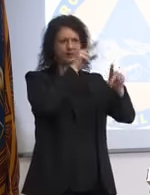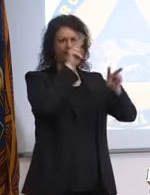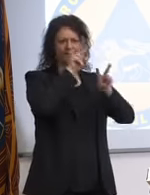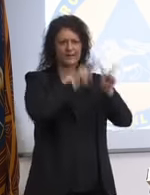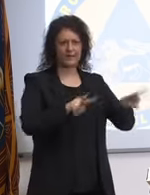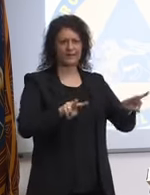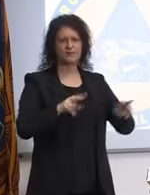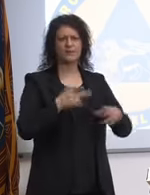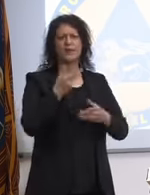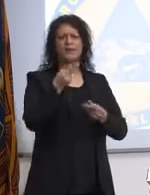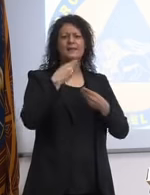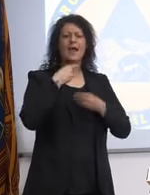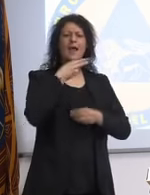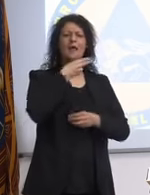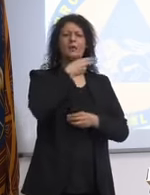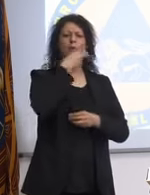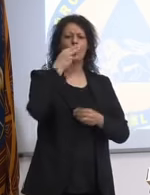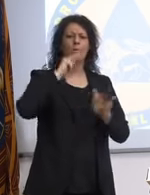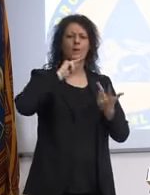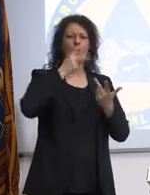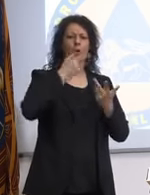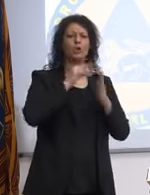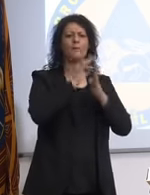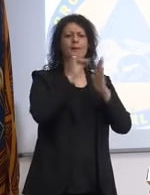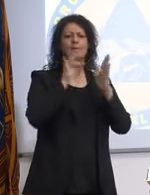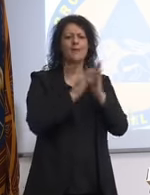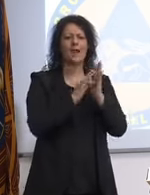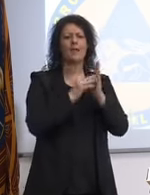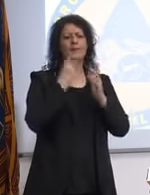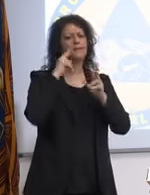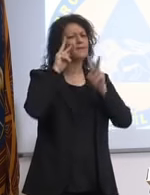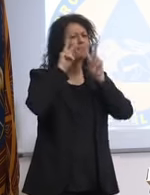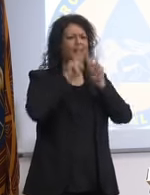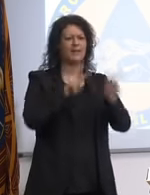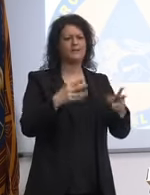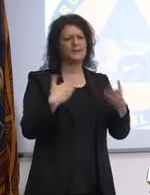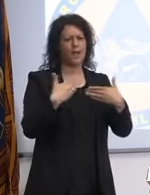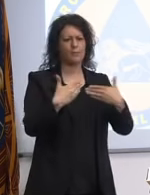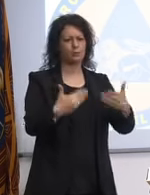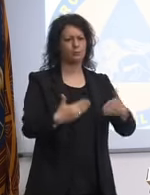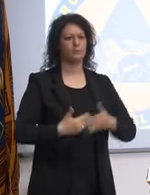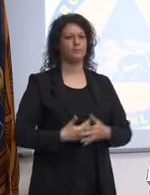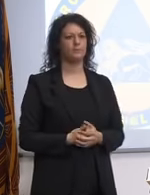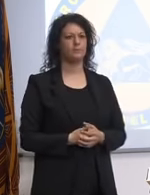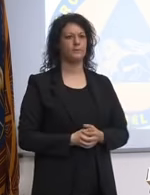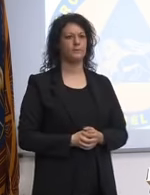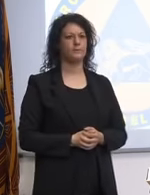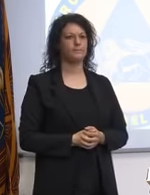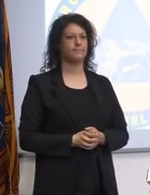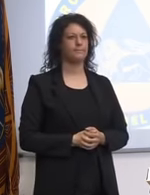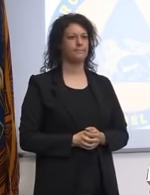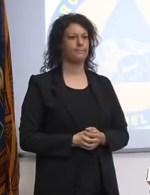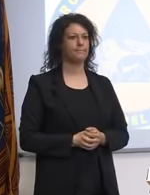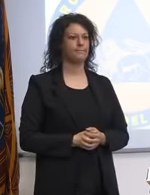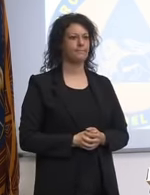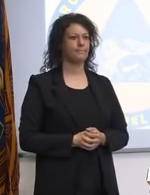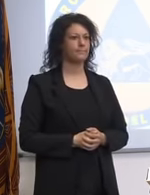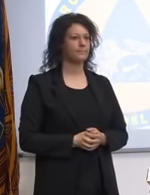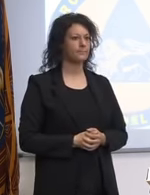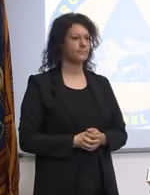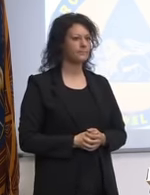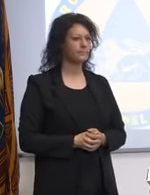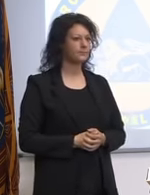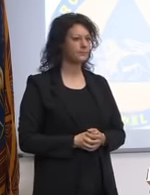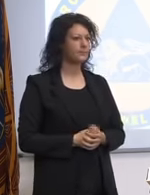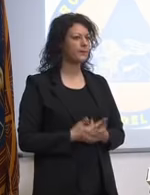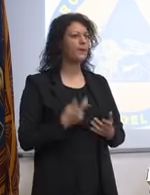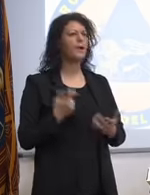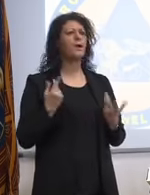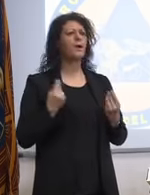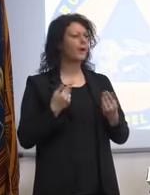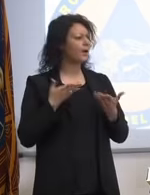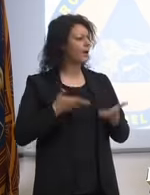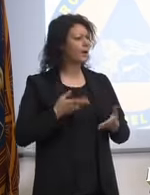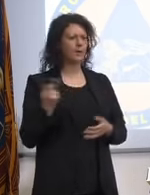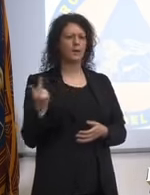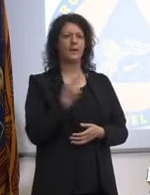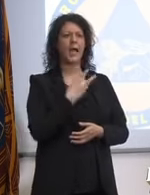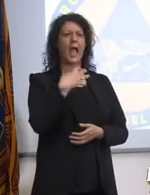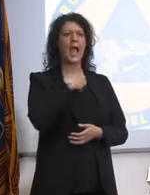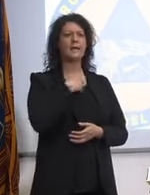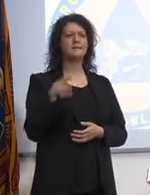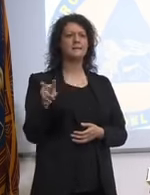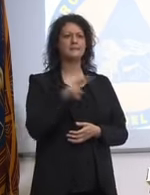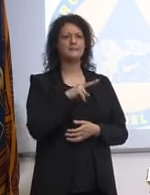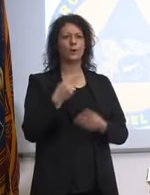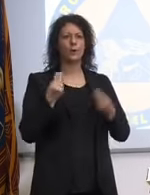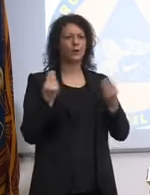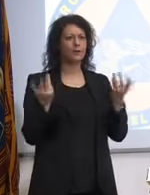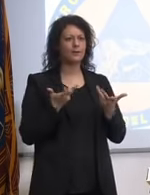data, nome e cognome, verifichiamo subito dov'è il tampone di questa signora. Perfetto, grazie. Prego. Gli assessori. No, è consiglio